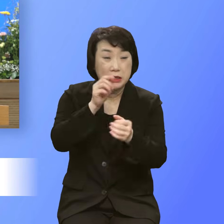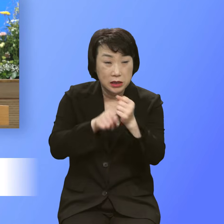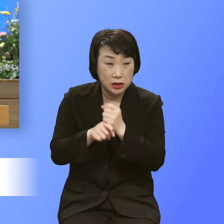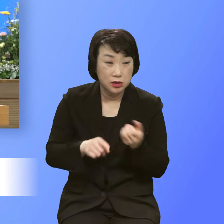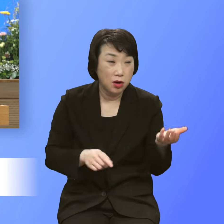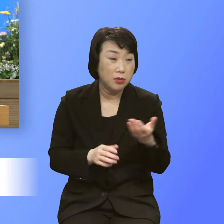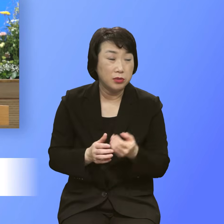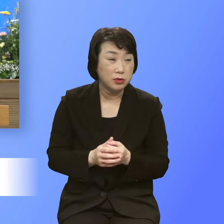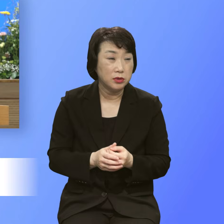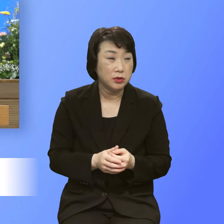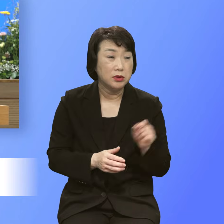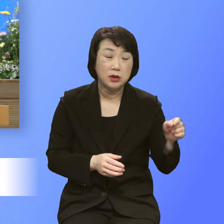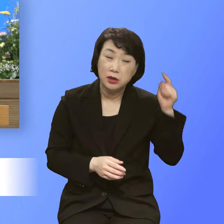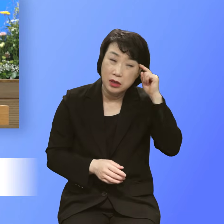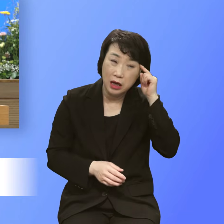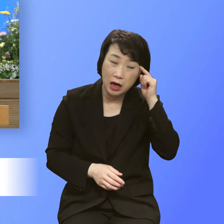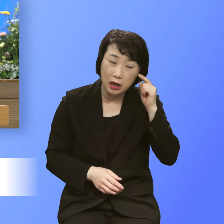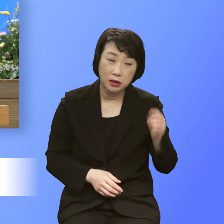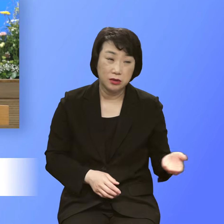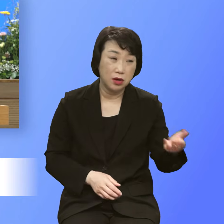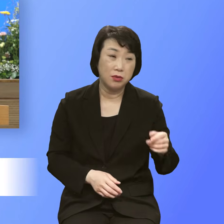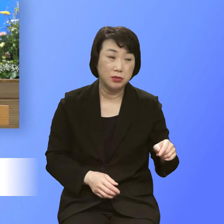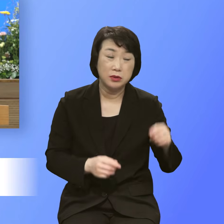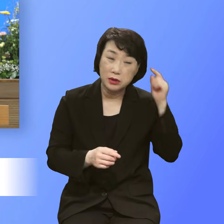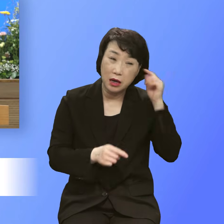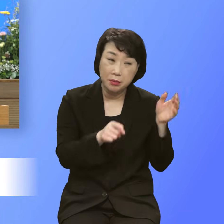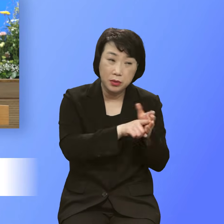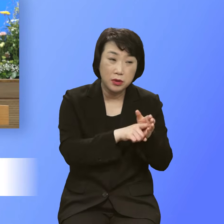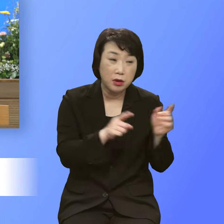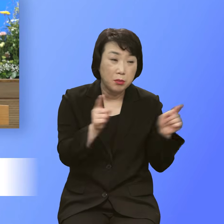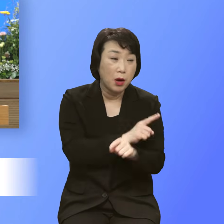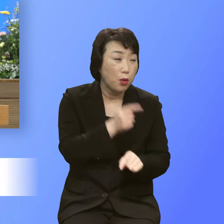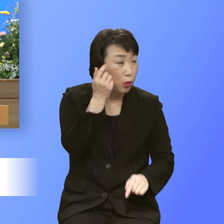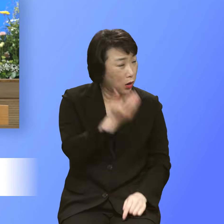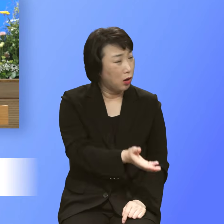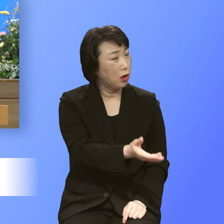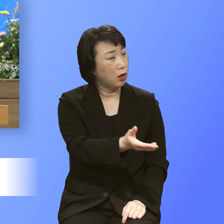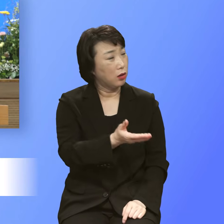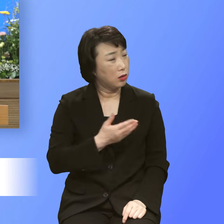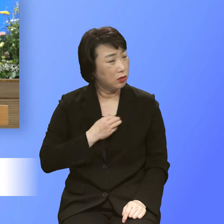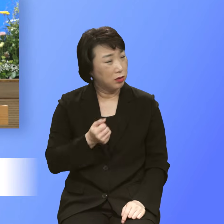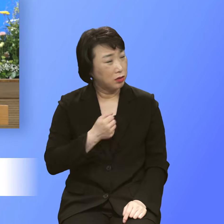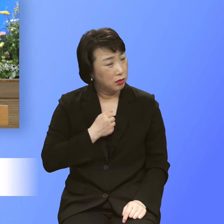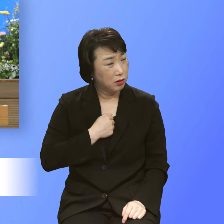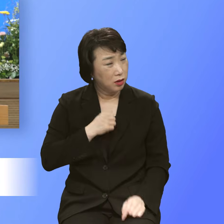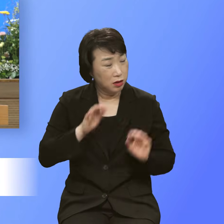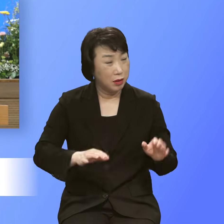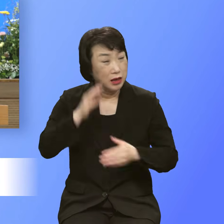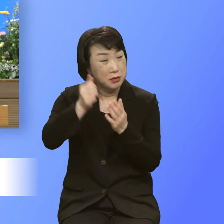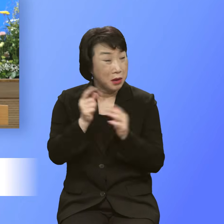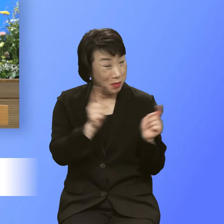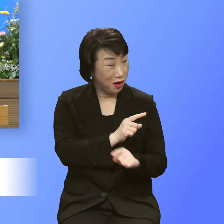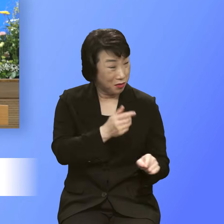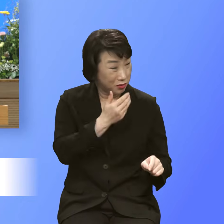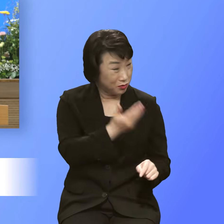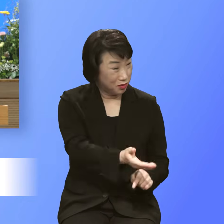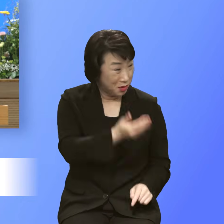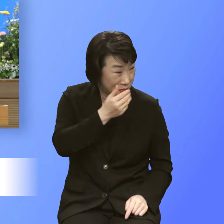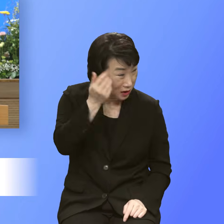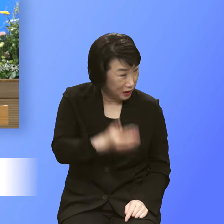진리를 내 소견과 내 생각과 내 신념으로 바꾸느냐 그 말이야. 그렇다고 하나님이 바뀌어지겠느냐 이